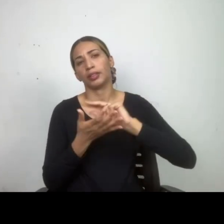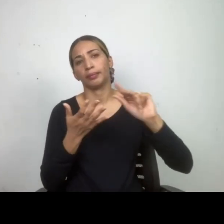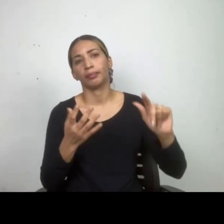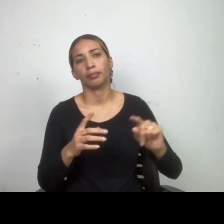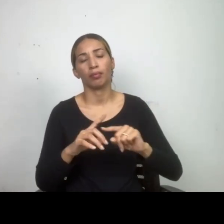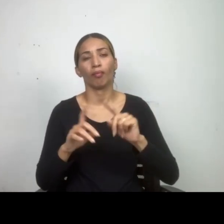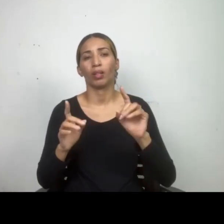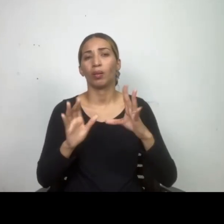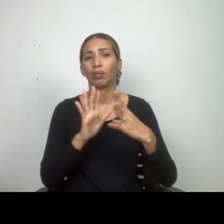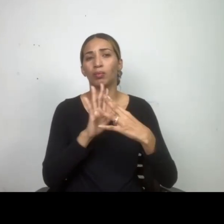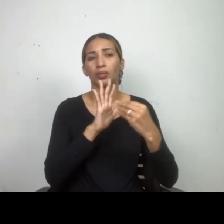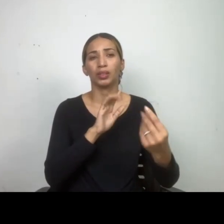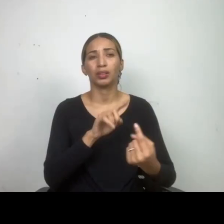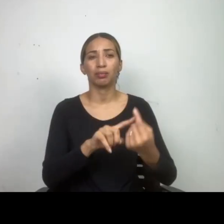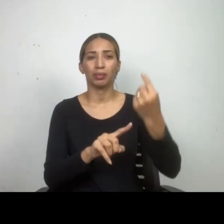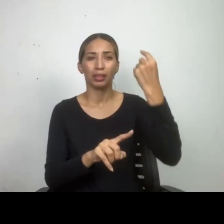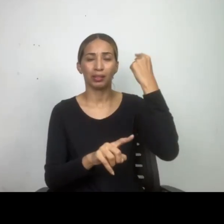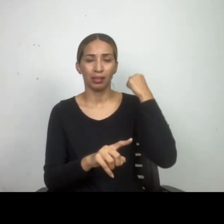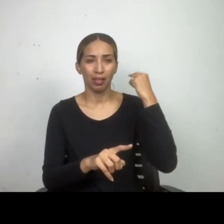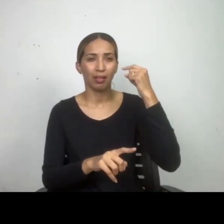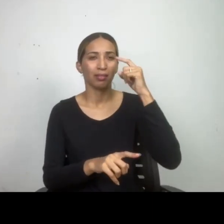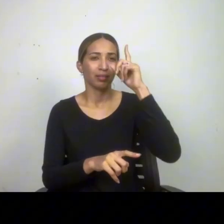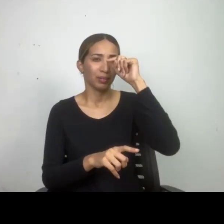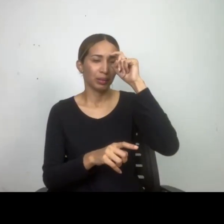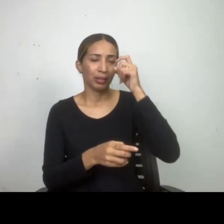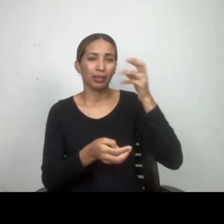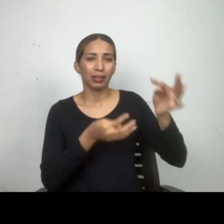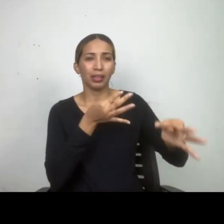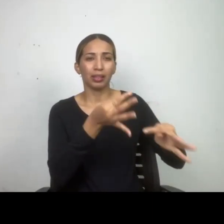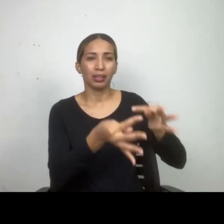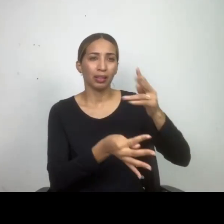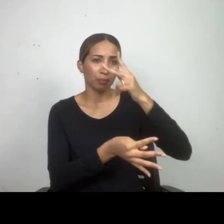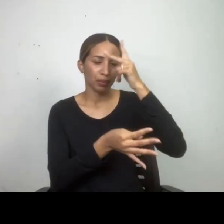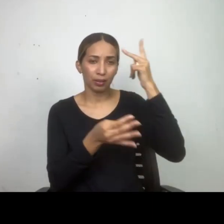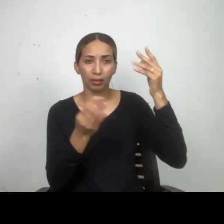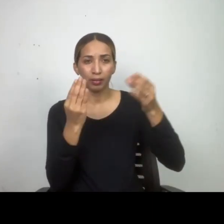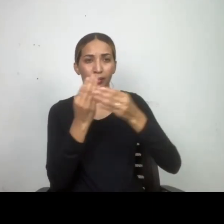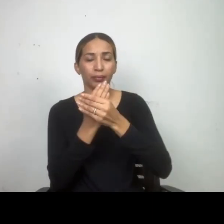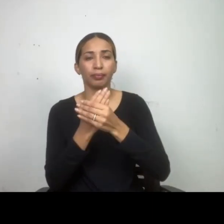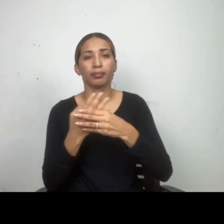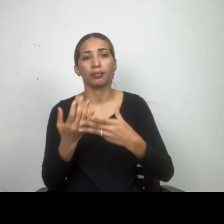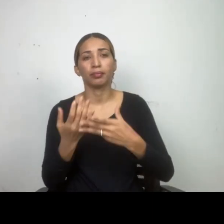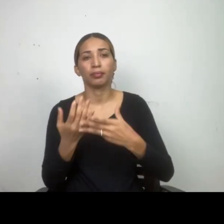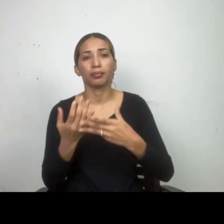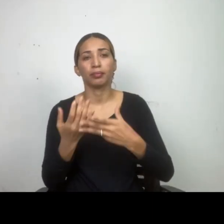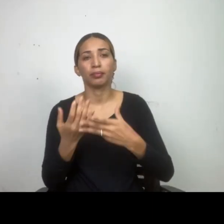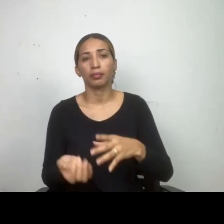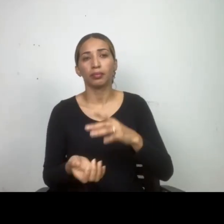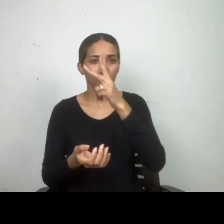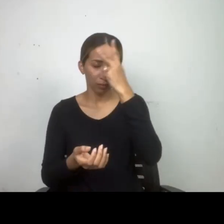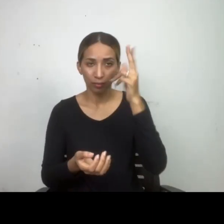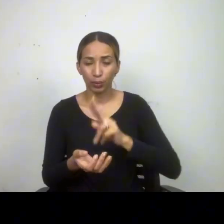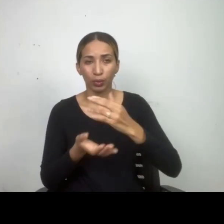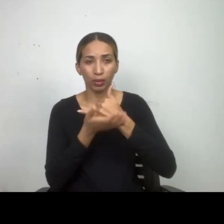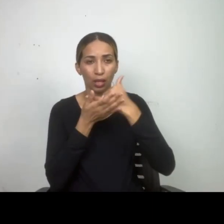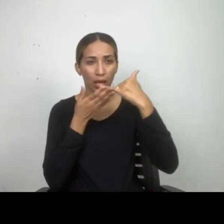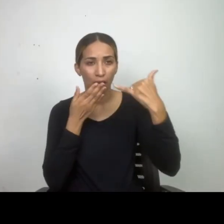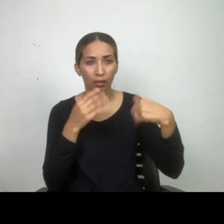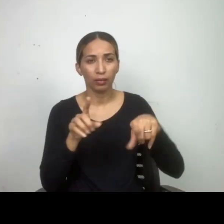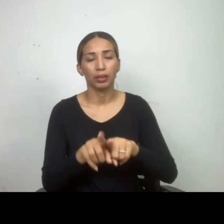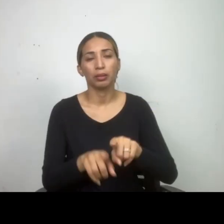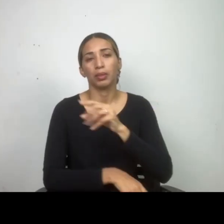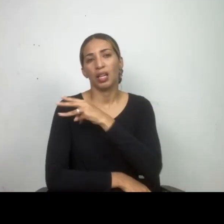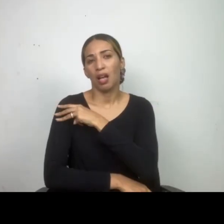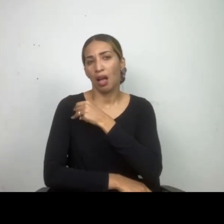que foi se direcionando aí para esse público dos usuários de álcool, crack e outras drogas, que é um público que começou a